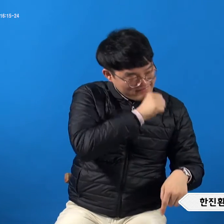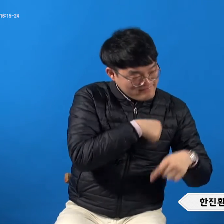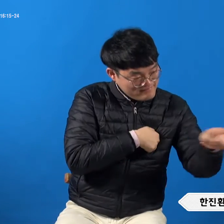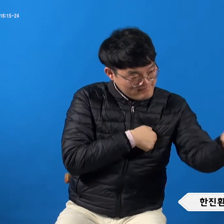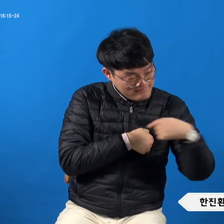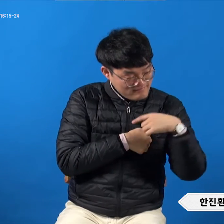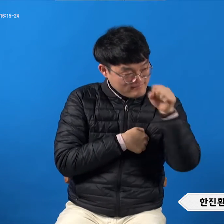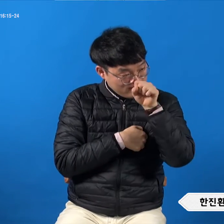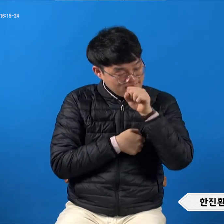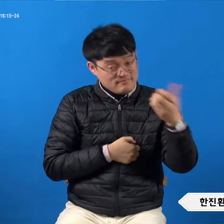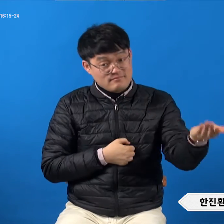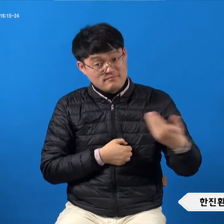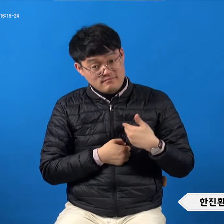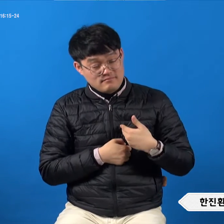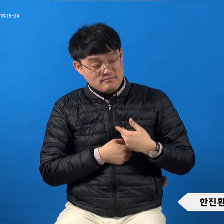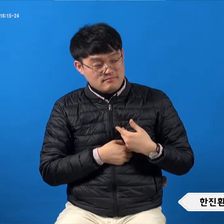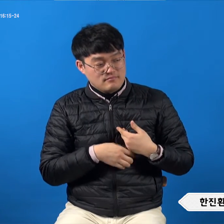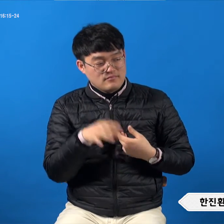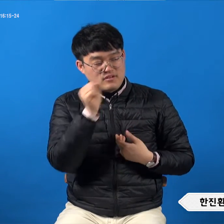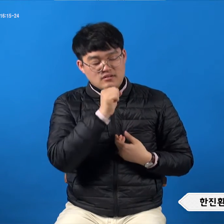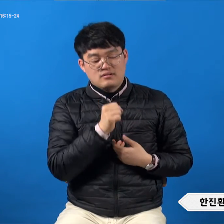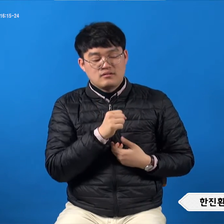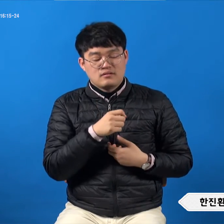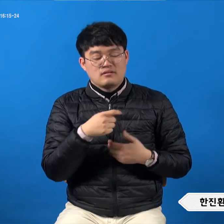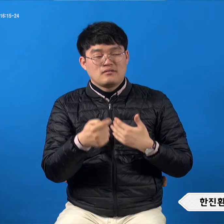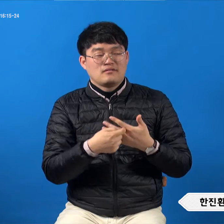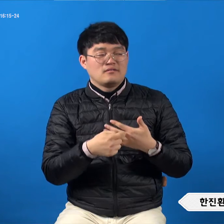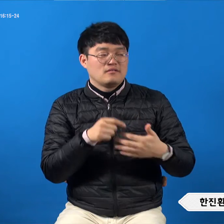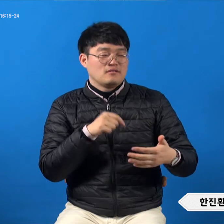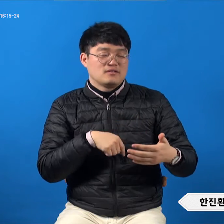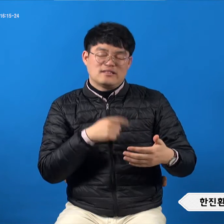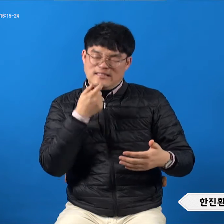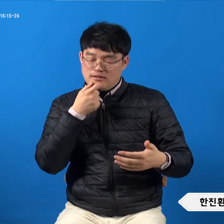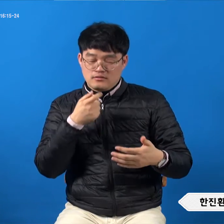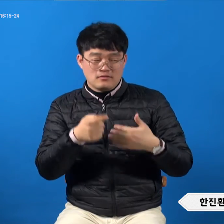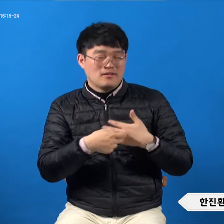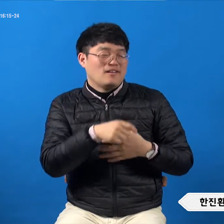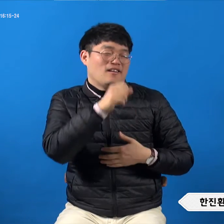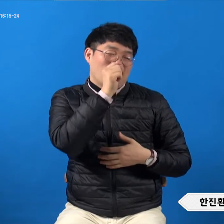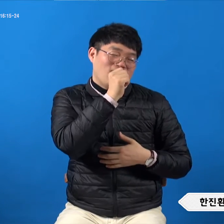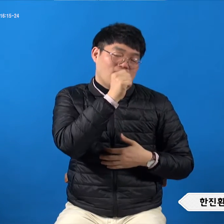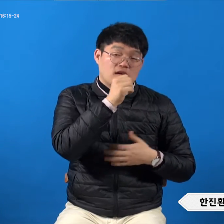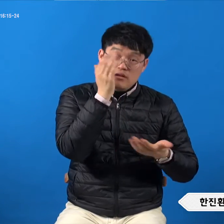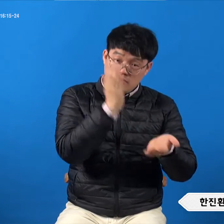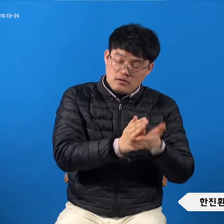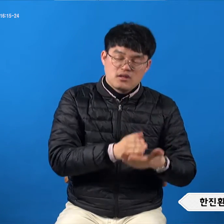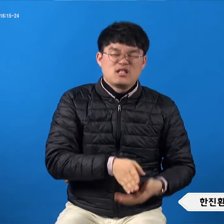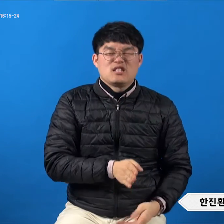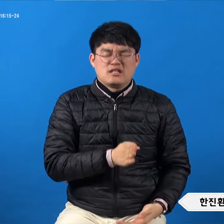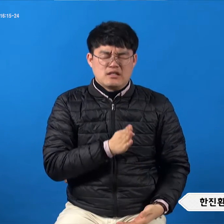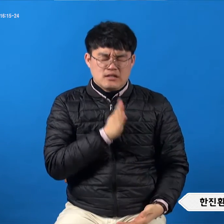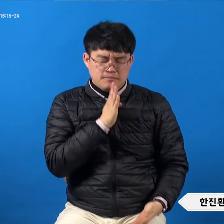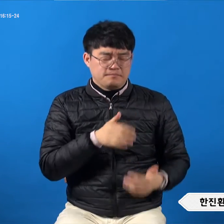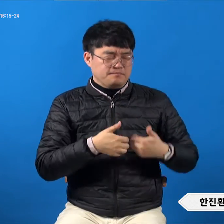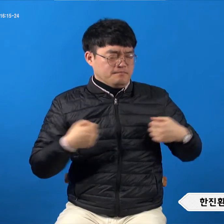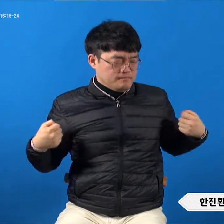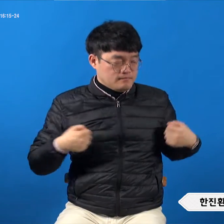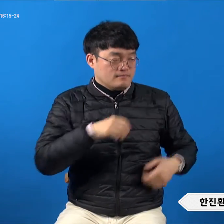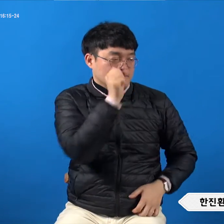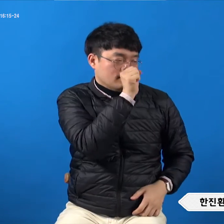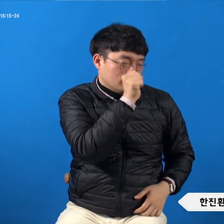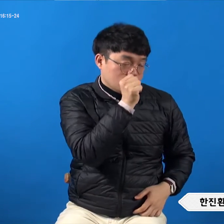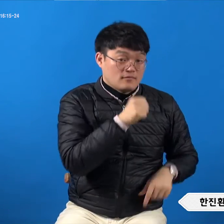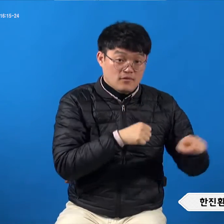좋아하게 됩니다. 좋아하는 척 하는 걸로는 안 되고 진심으로 좋아하면 됩니다. 그러면 그 사람도